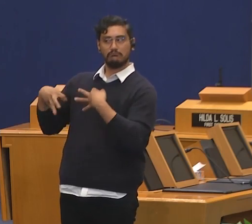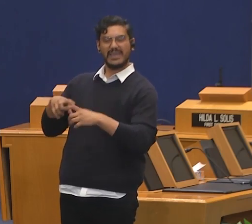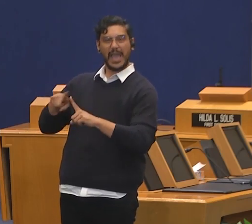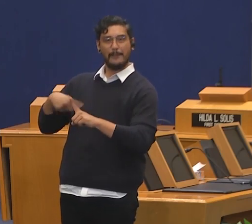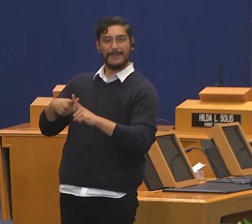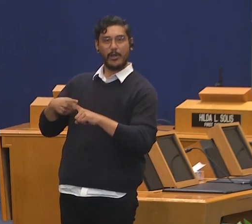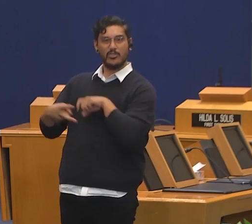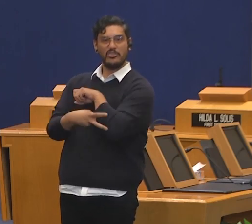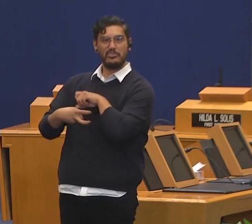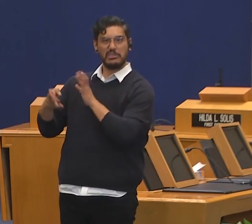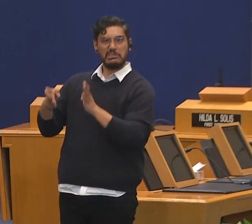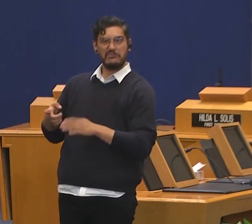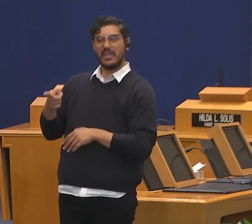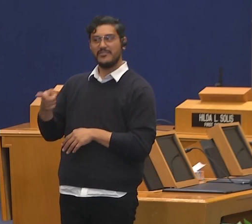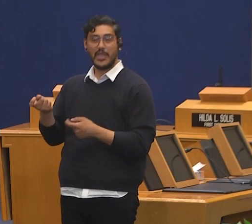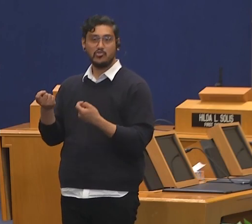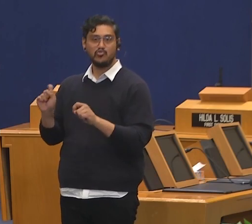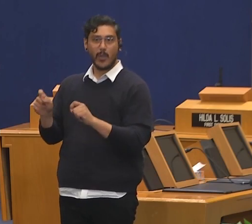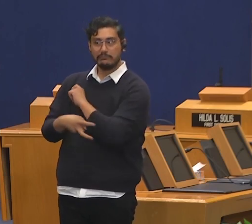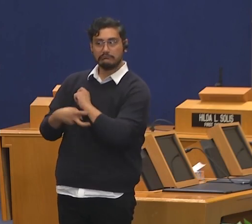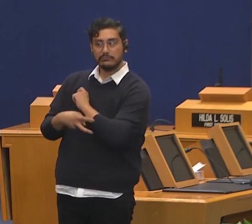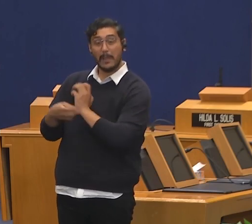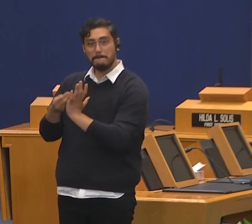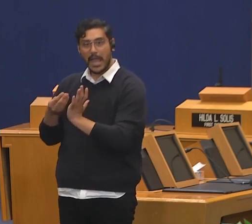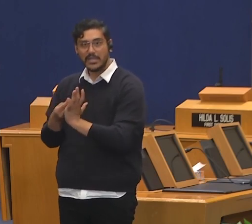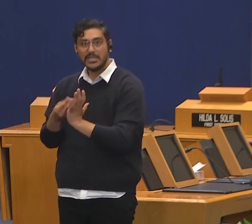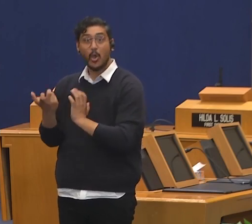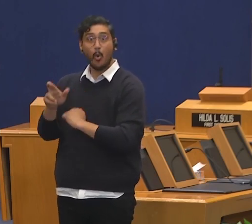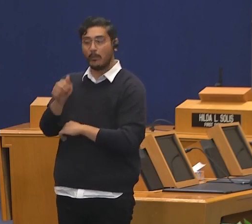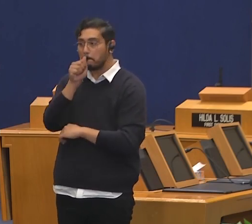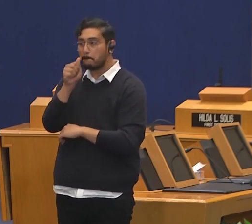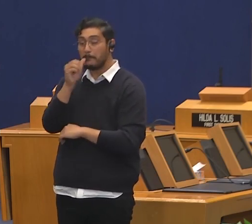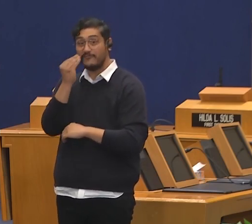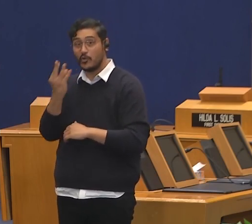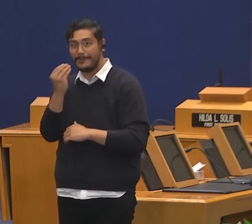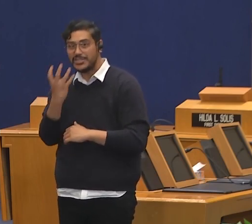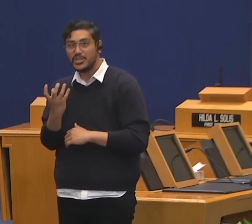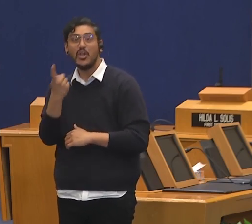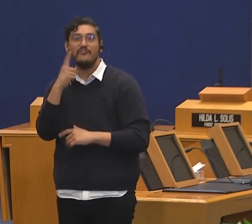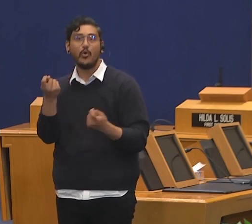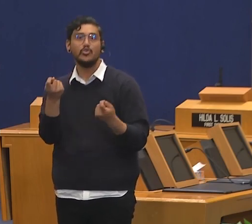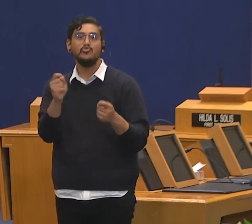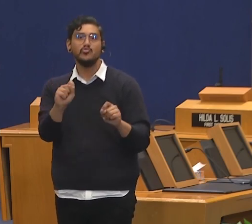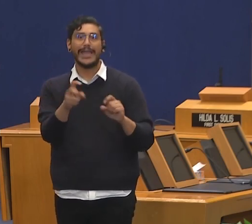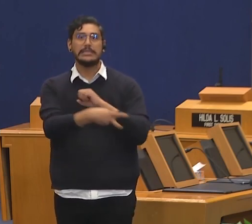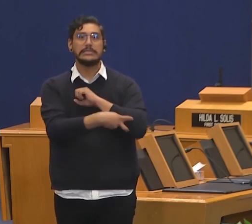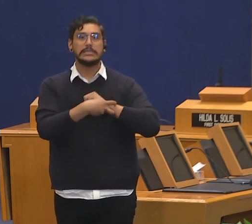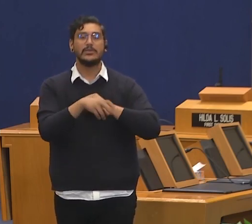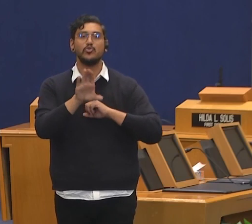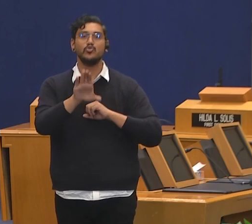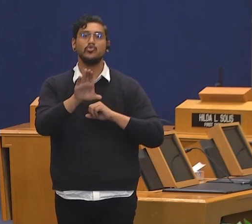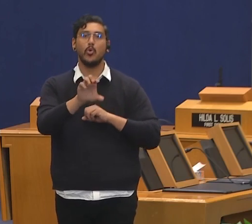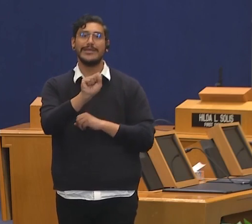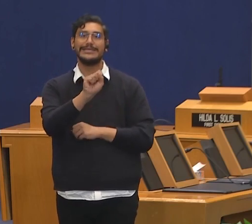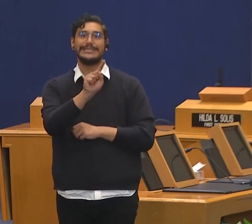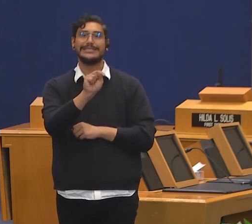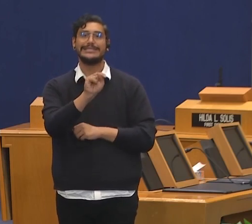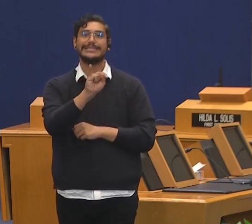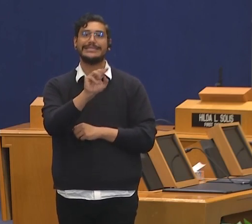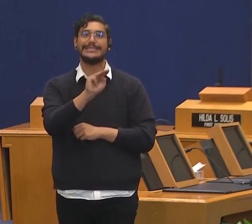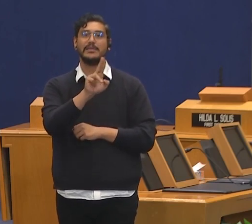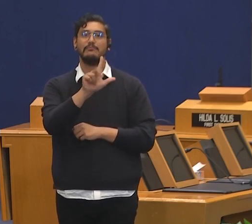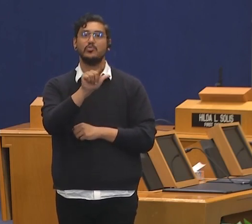conseguir dinero o información de las personas, ofreciendo ayudar a conseguir el cheque de ayuda federal. También advertimos a